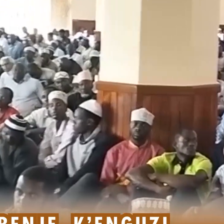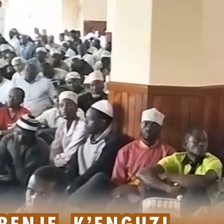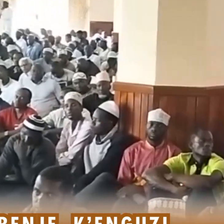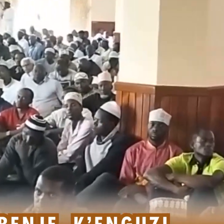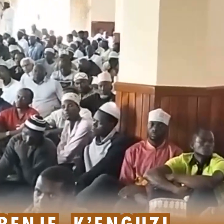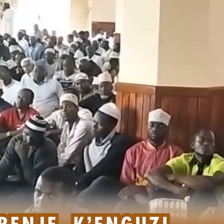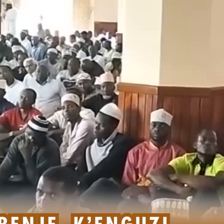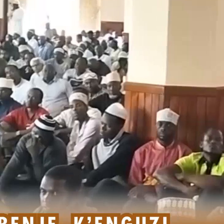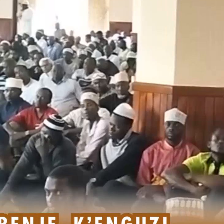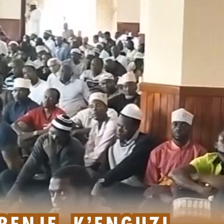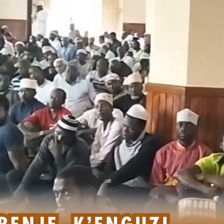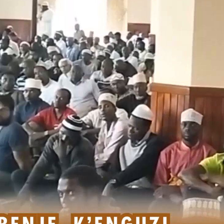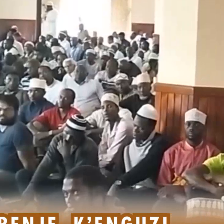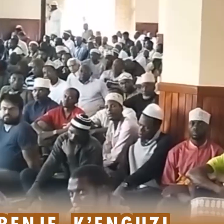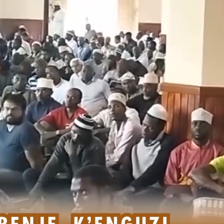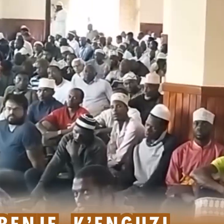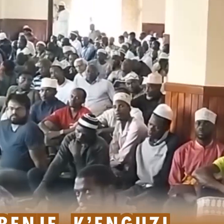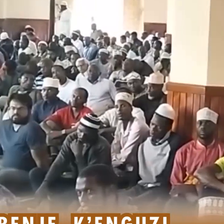عباد الله